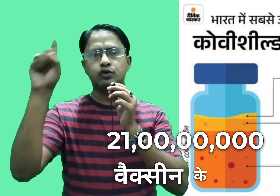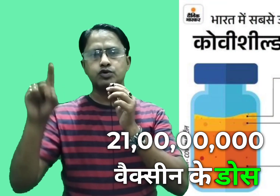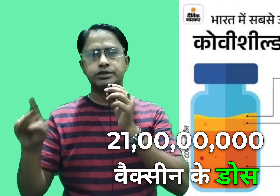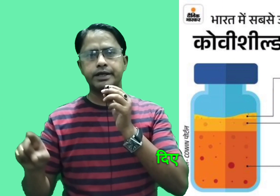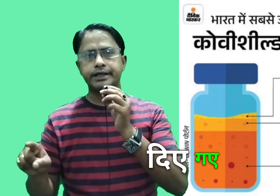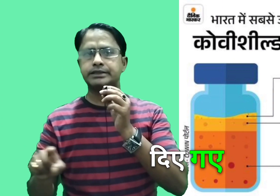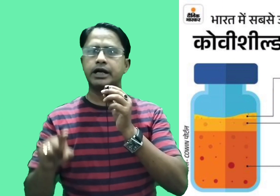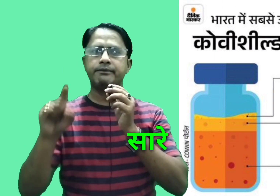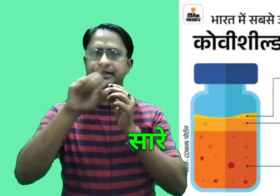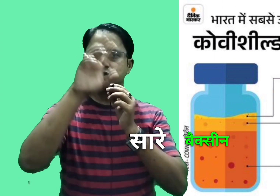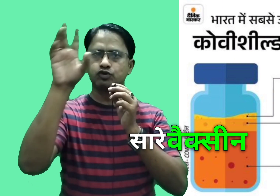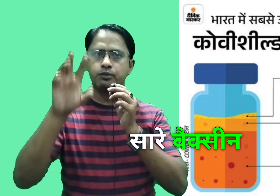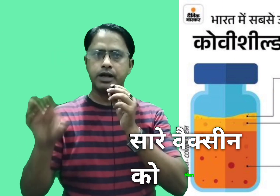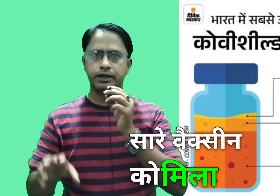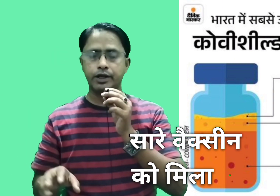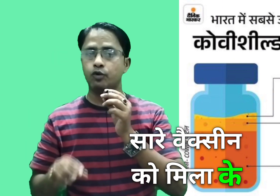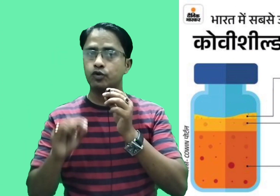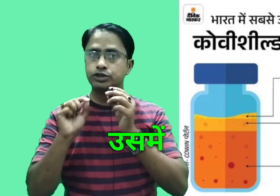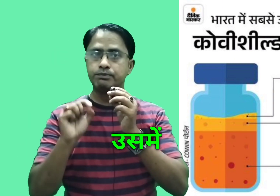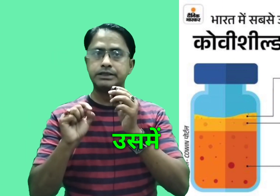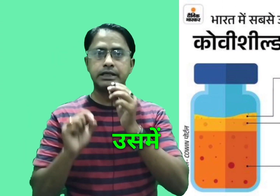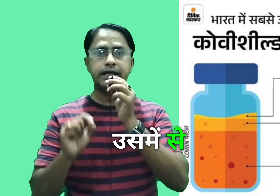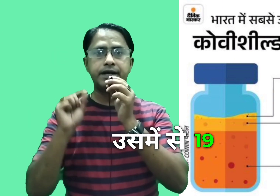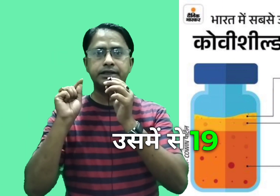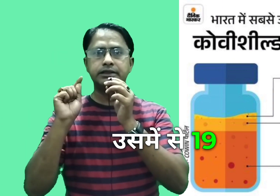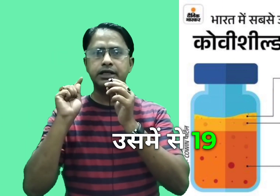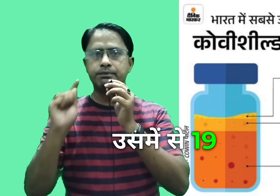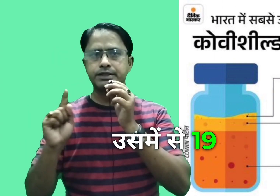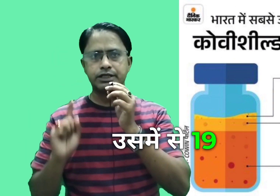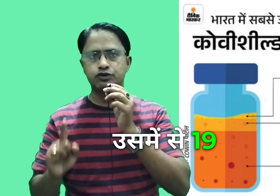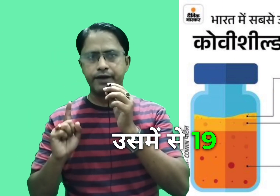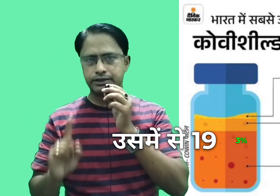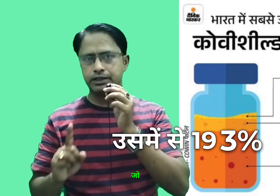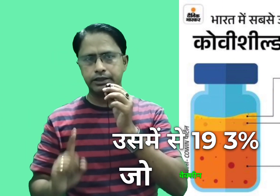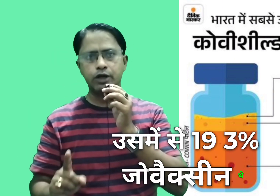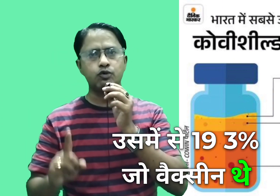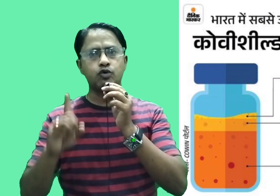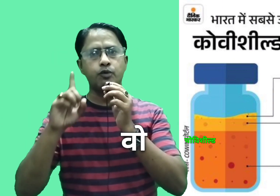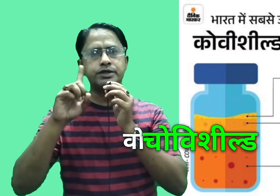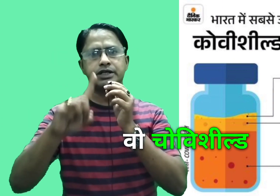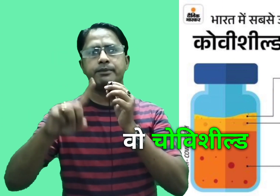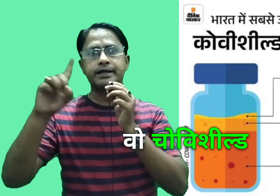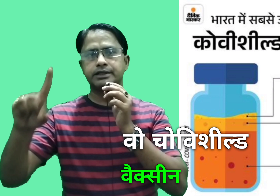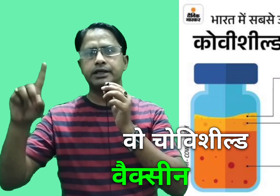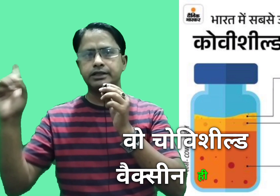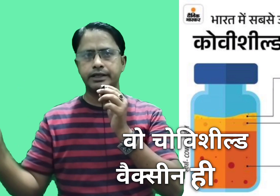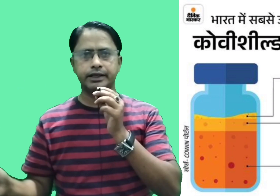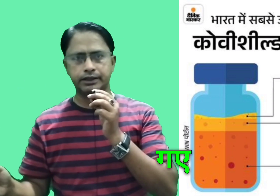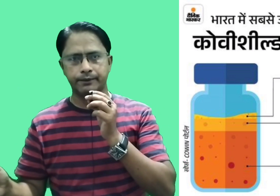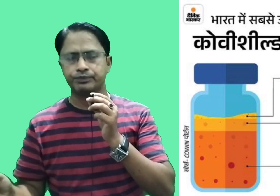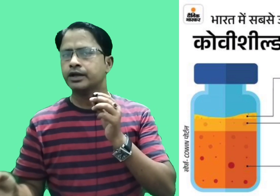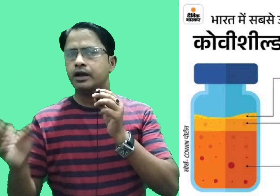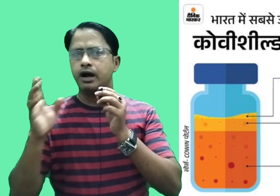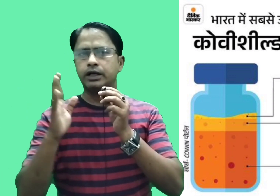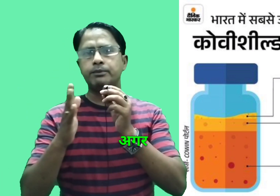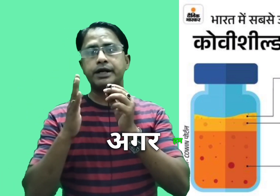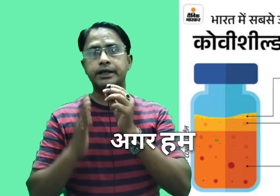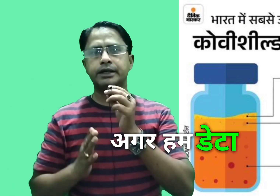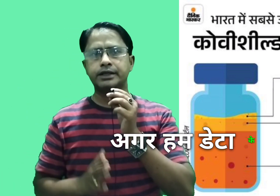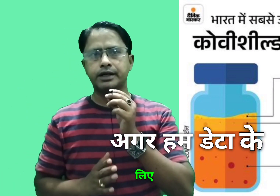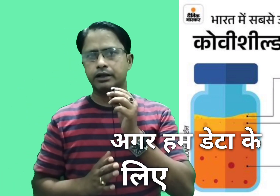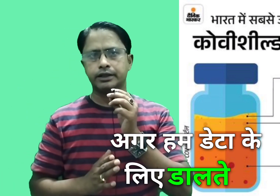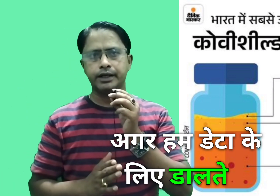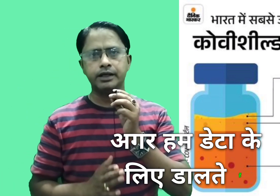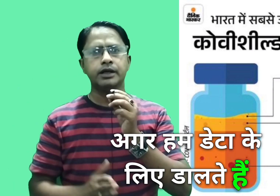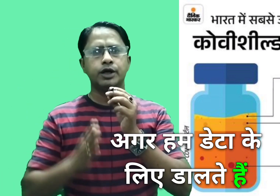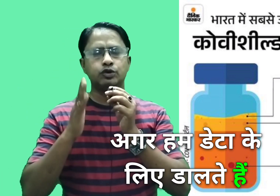वैक्सीन के डोज दिए गए, सारे वैक्सीन को मिला के। उसमें से 93% जो वैक्सीन थे वो कोविशील्ड वैक्सीन ही दिए गए थे। अगर हम डेटा